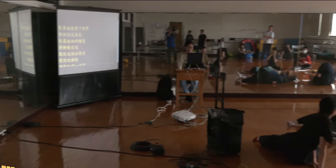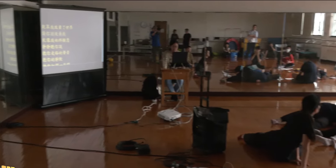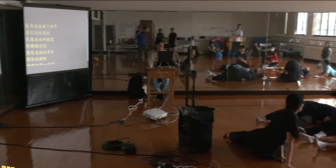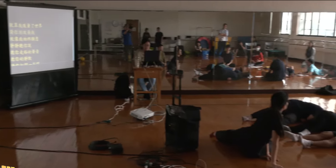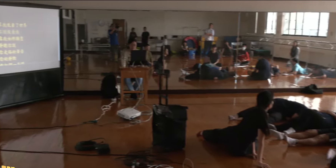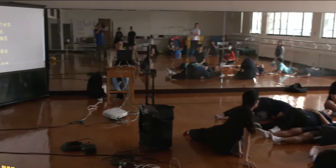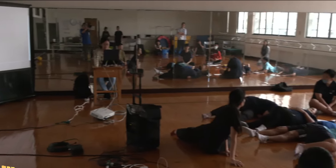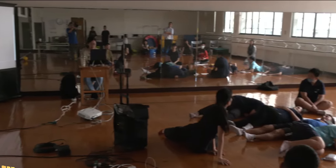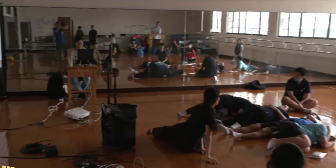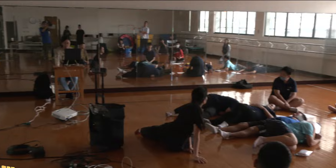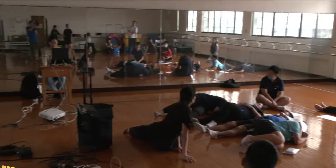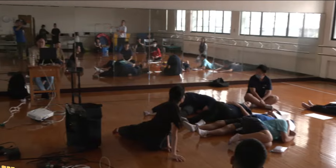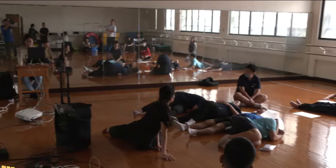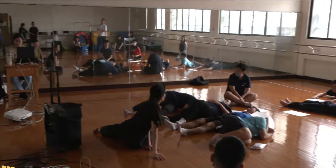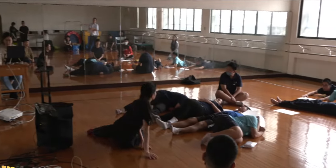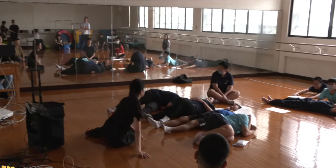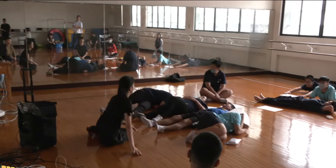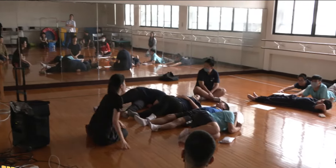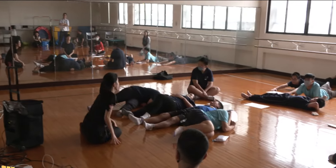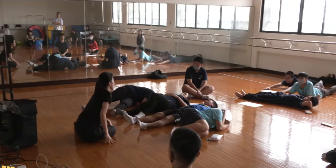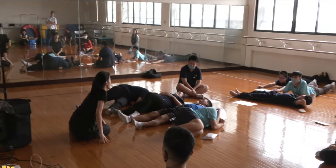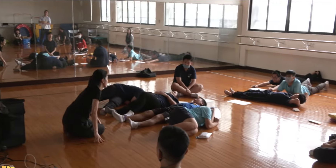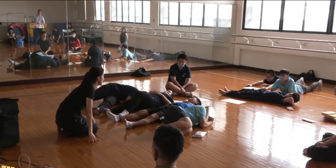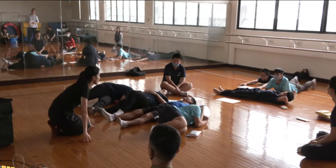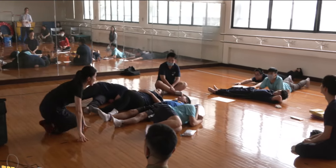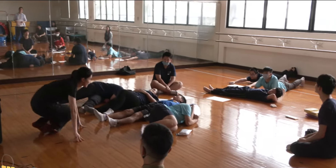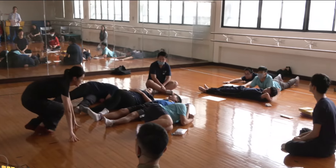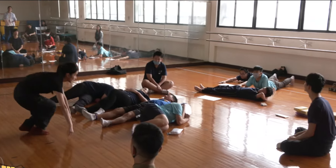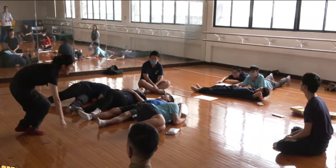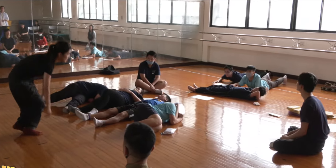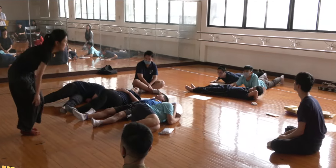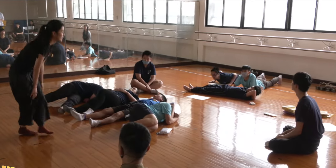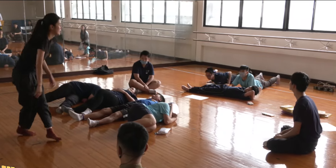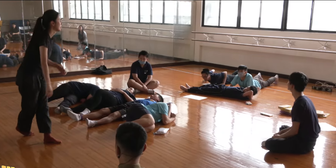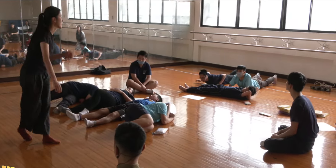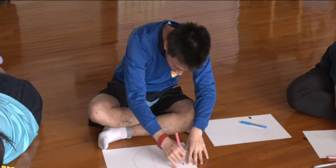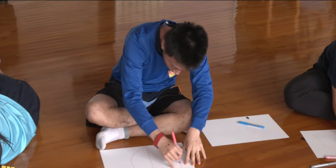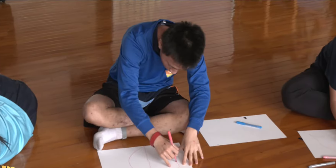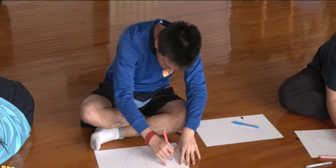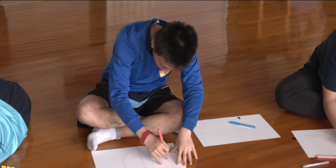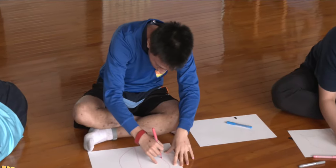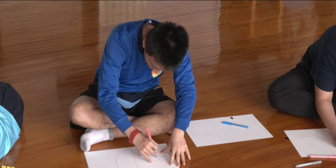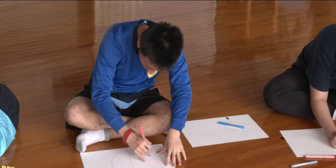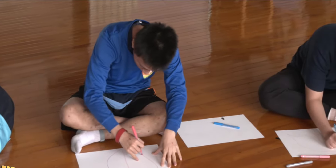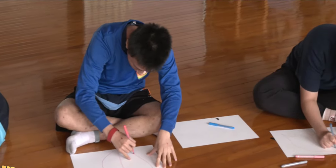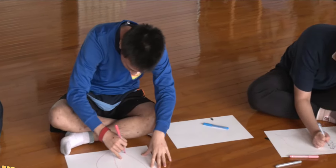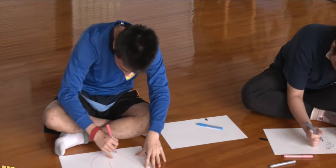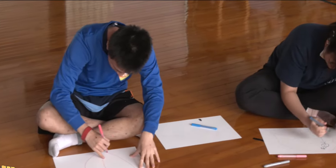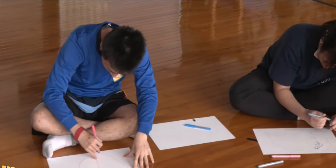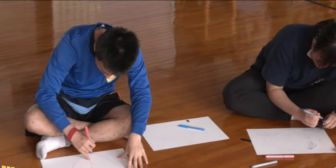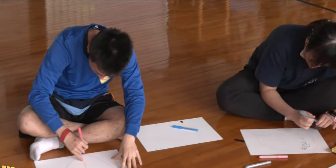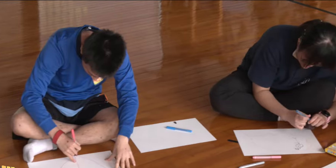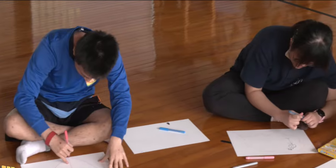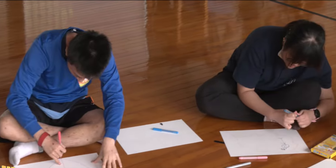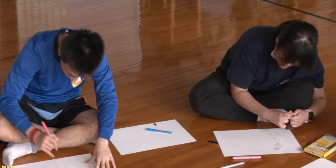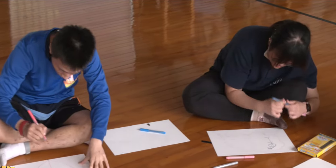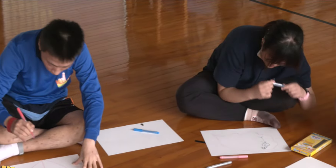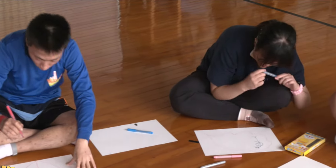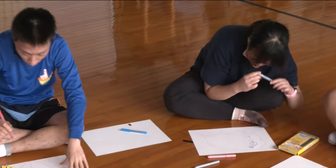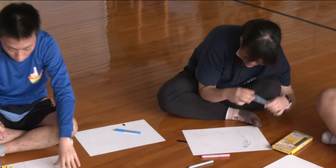地板上来感受，甚至要他们把感受画下来，引导他们跳脱听觉的限制，用视觉、触